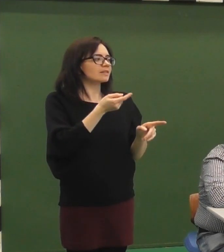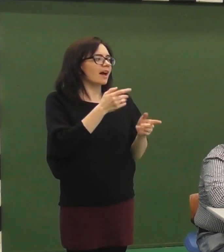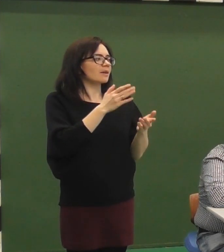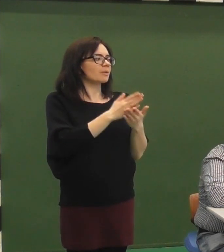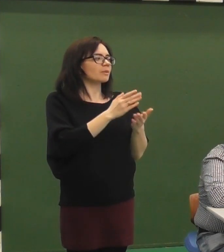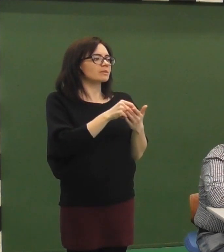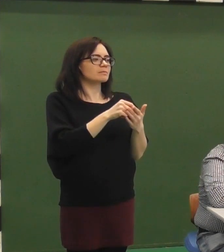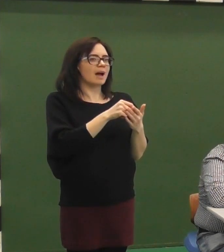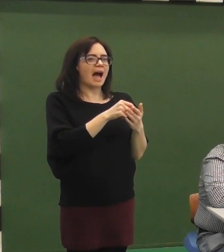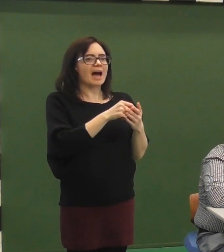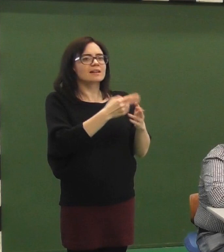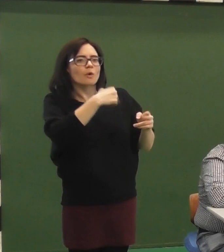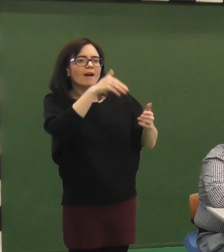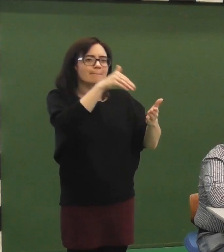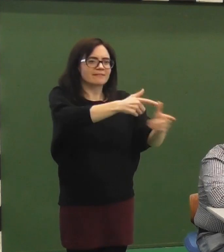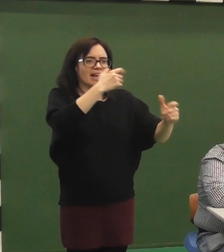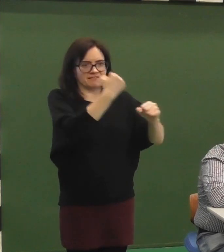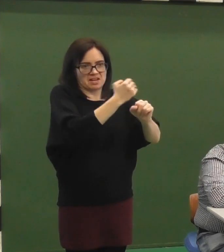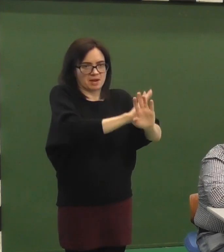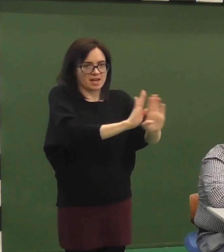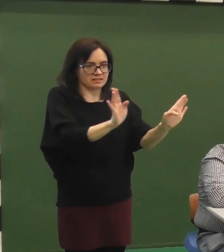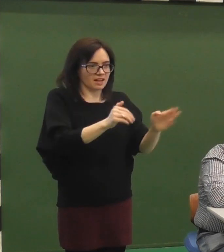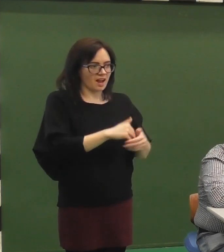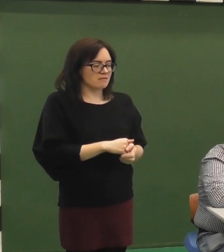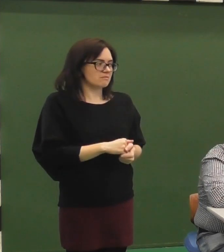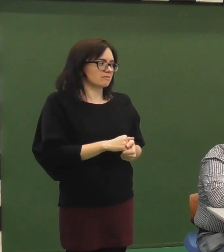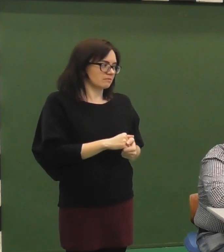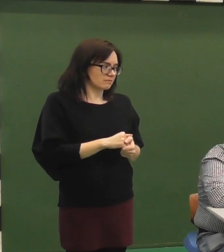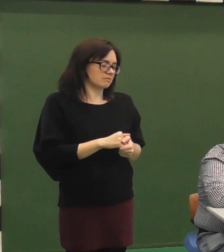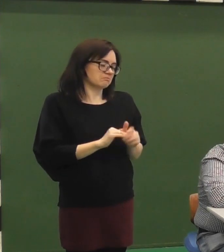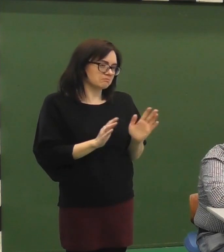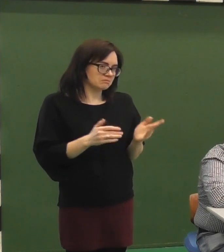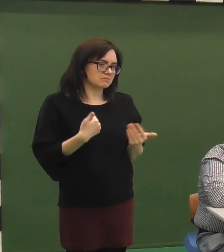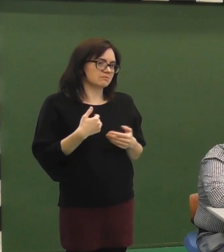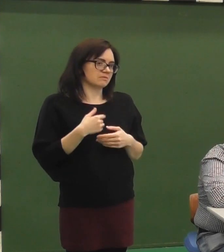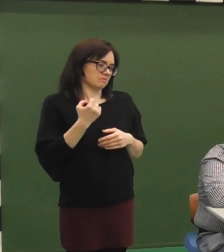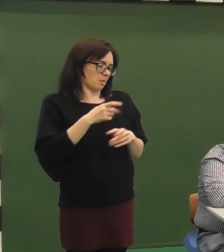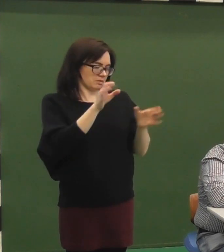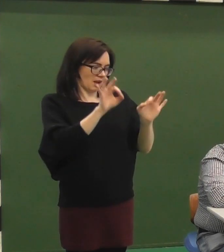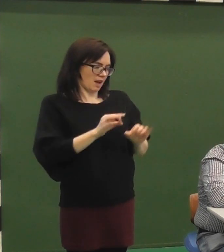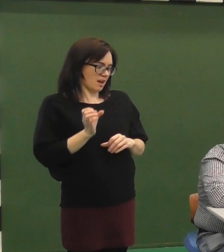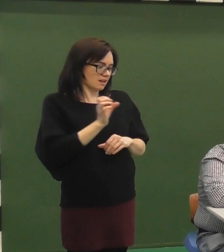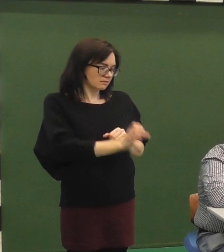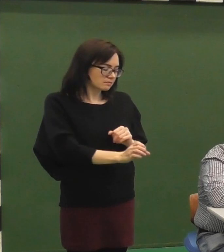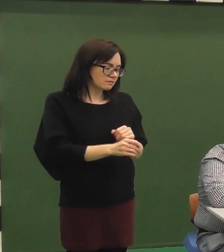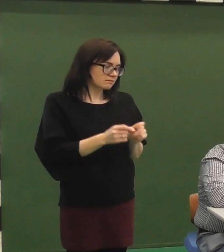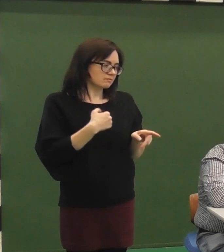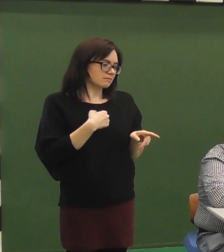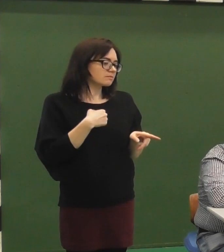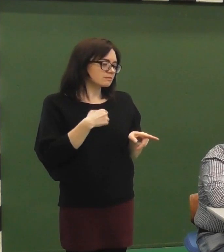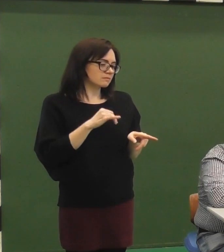elő. Nem sokára, hogy Leipzigbe értünk, már ott